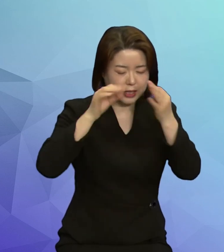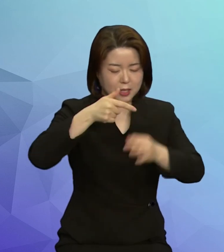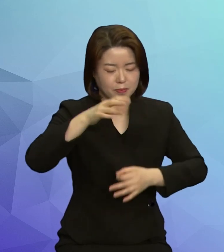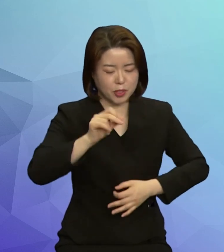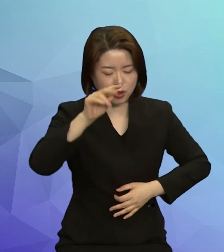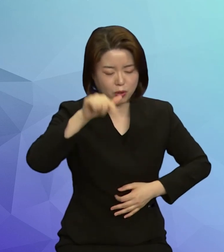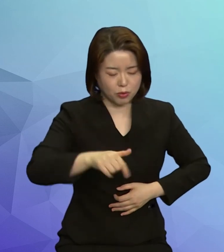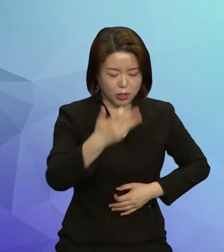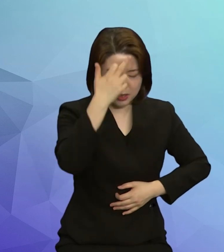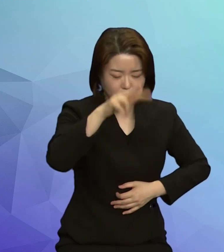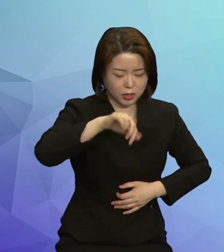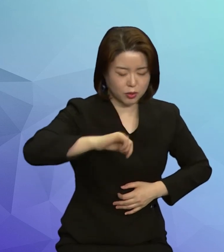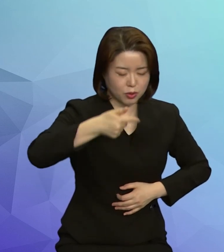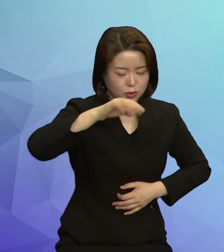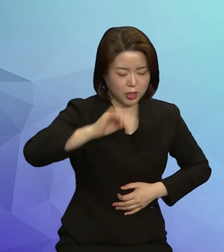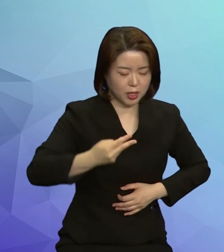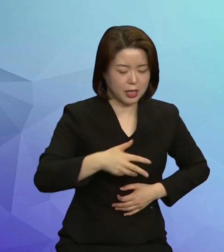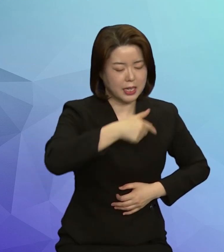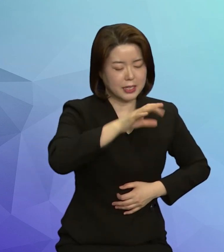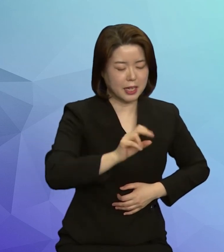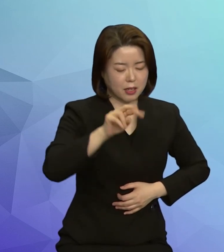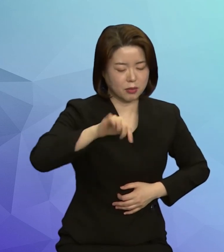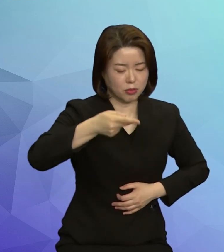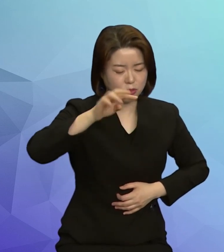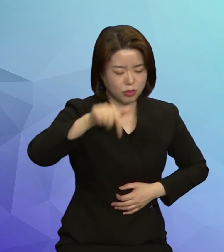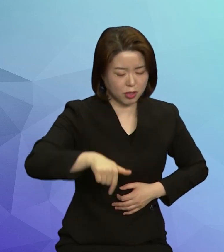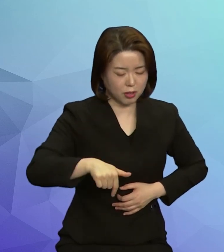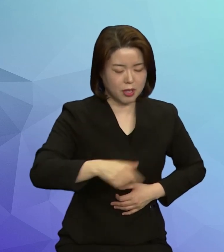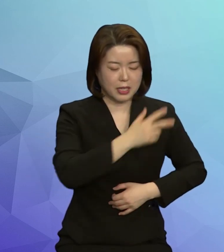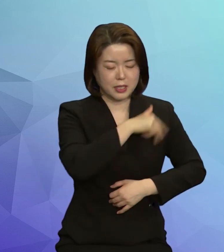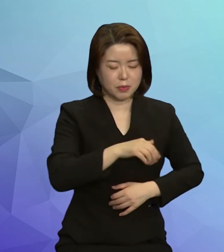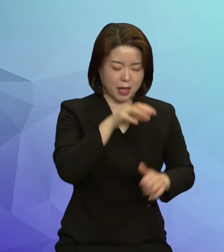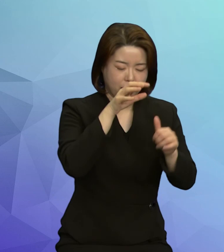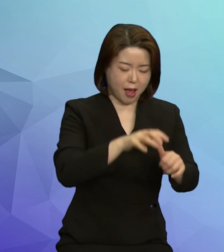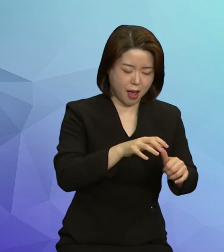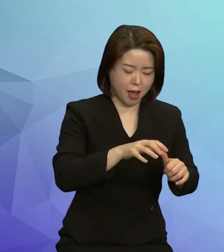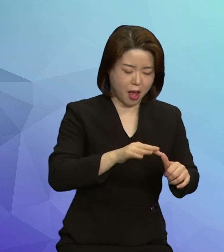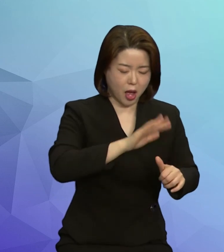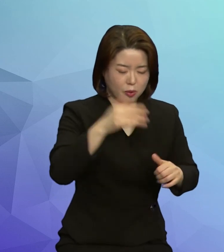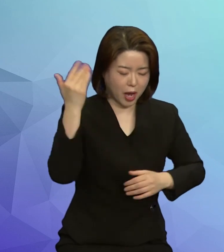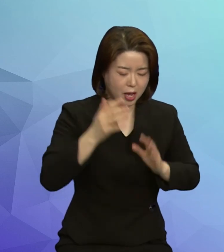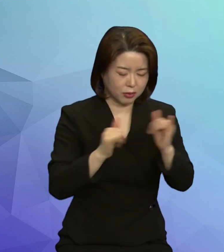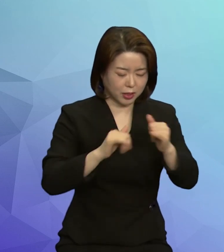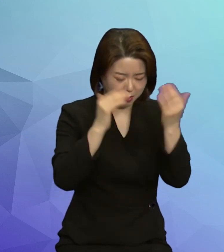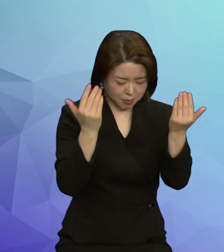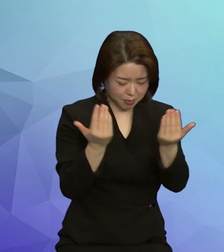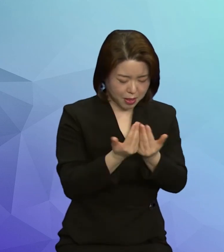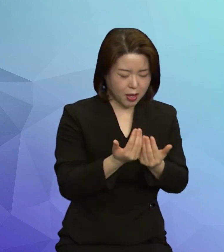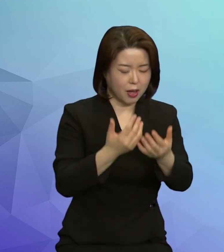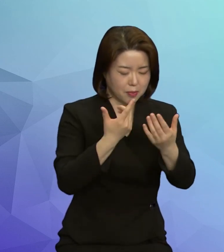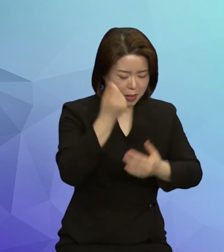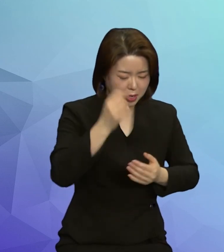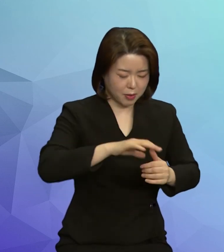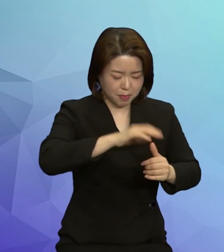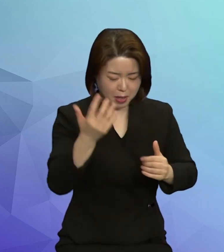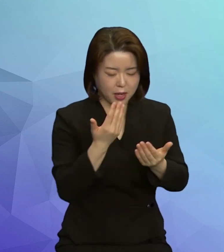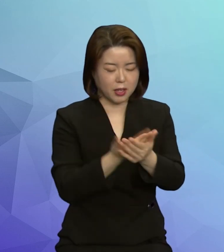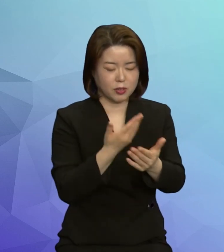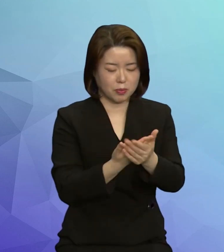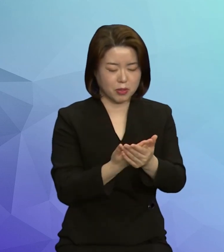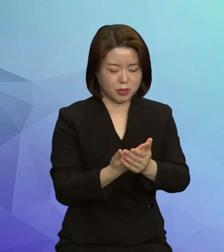목사님, 김정욱 목사님, 최충일 선교사님, 장문석 집사님, 억류된 우리 국민 속히 석방되게